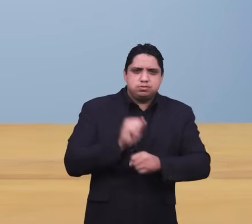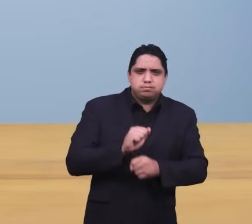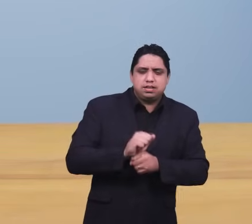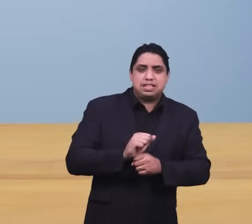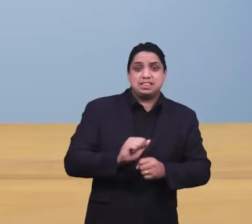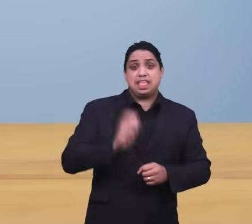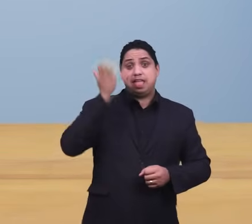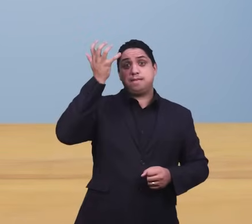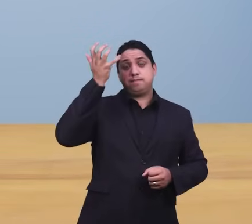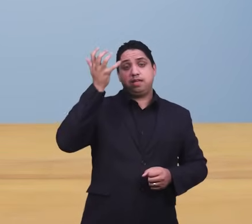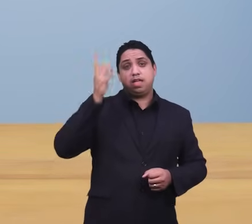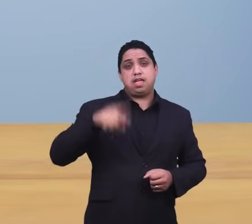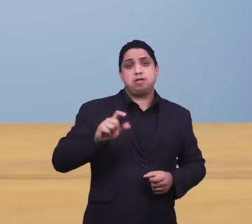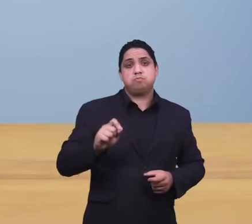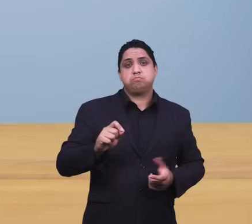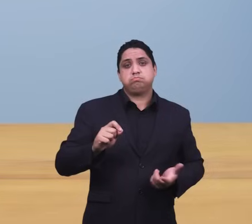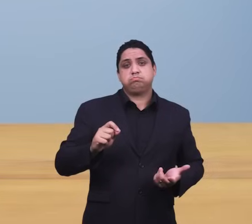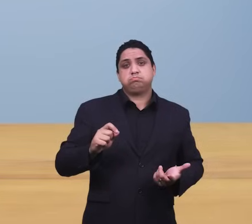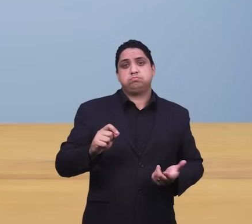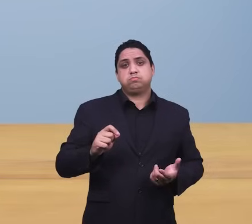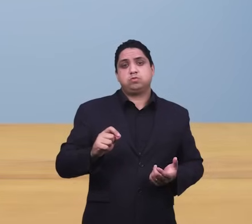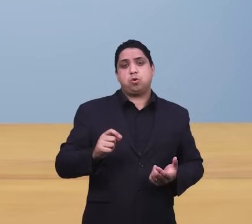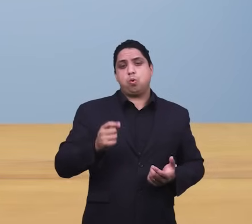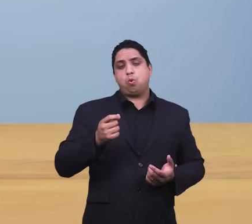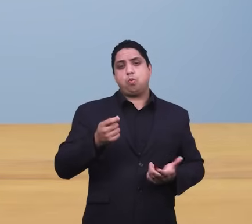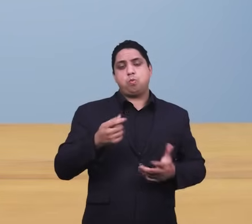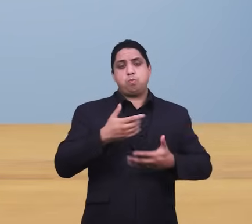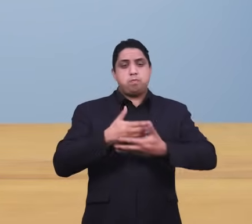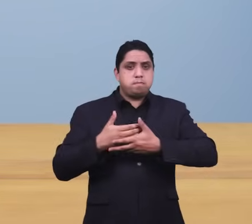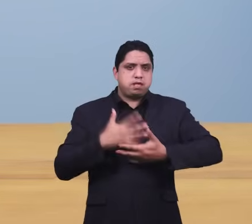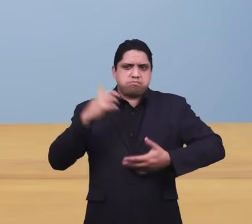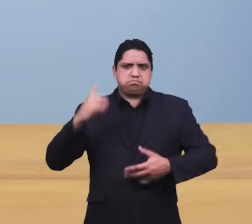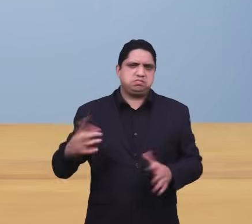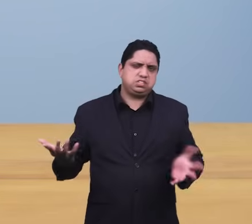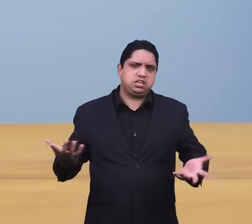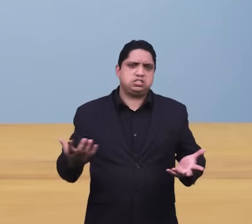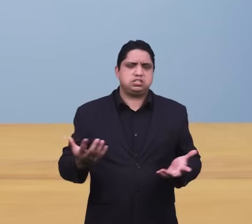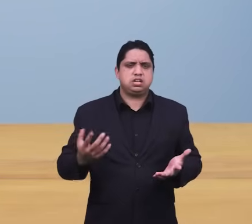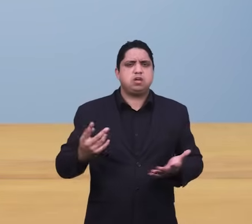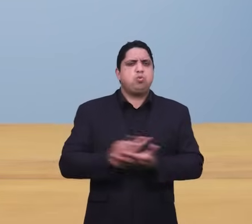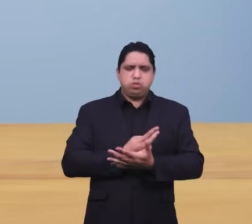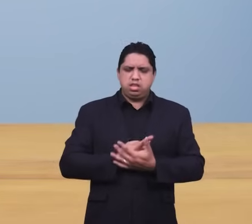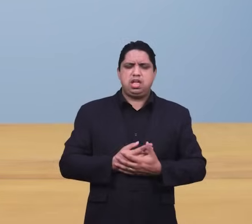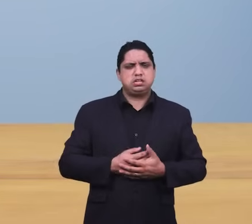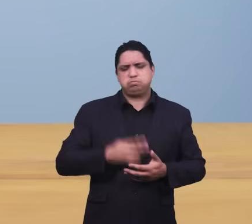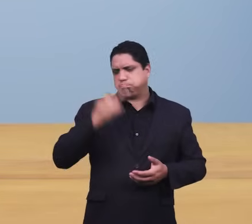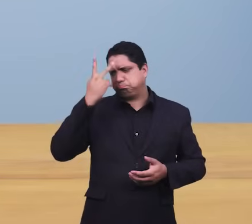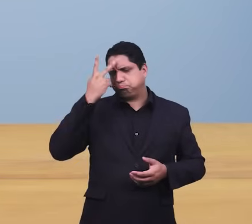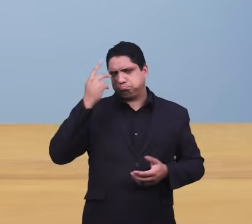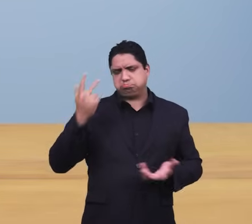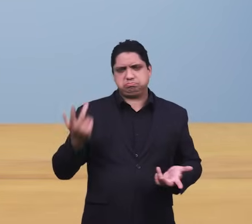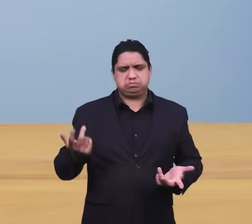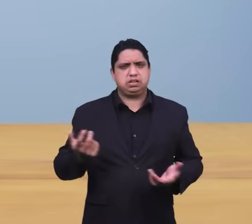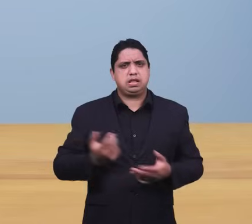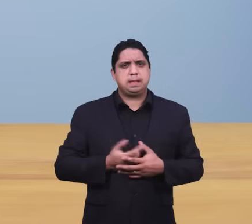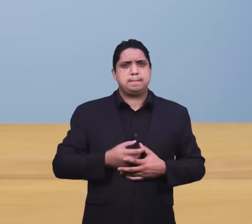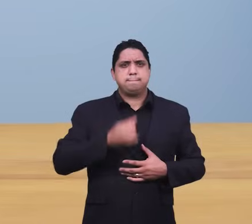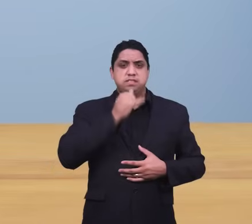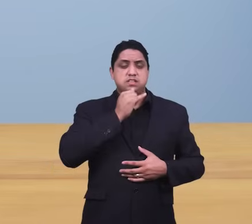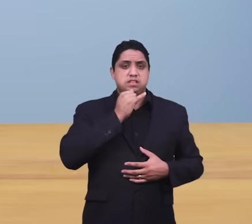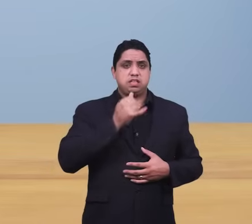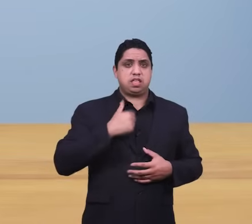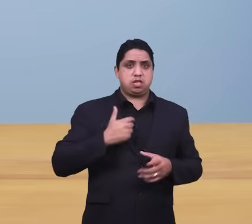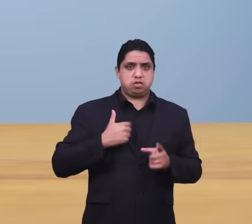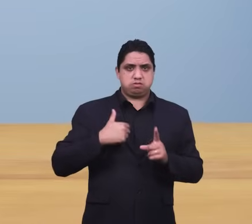repente ele é o quê? Um outro bebê. Isso acontece com qualquer bebê. né? Eu quando estou